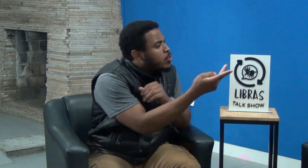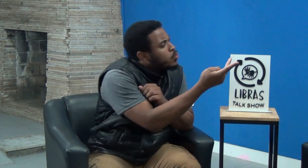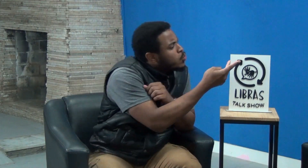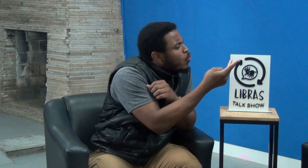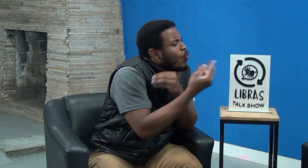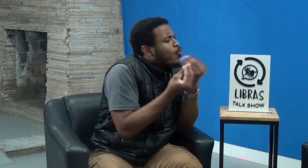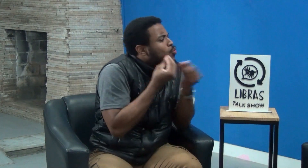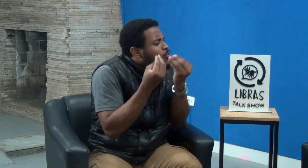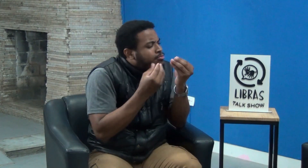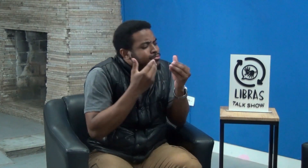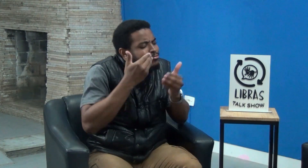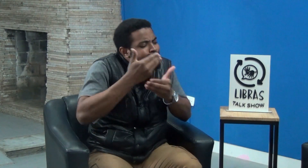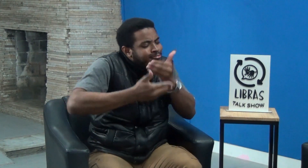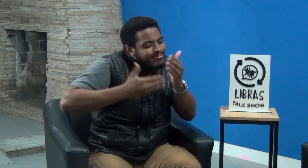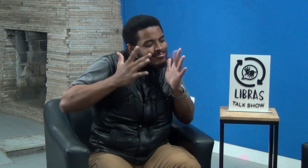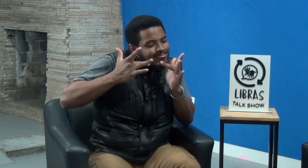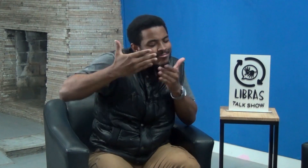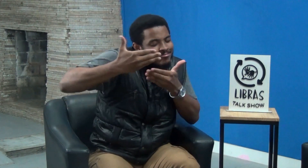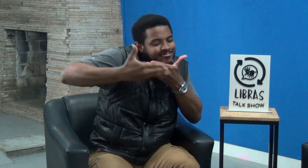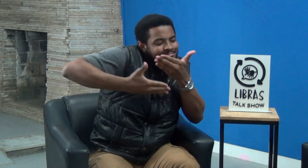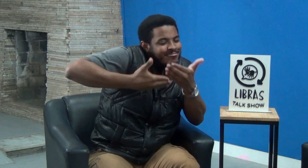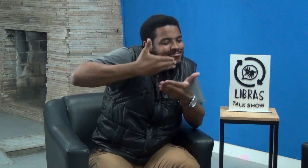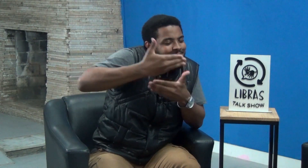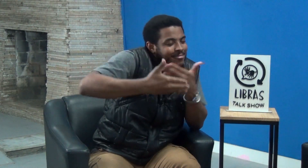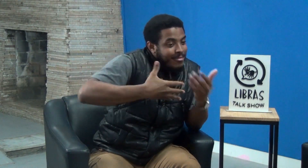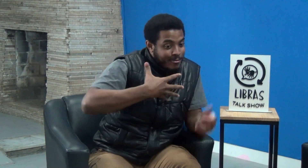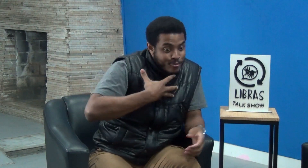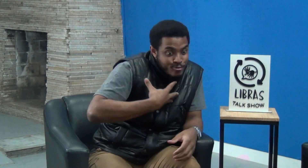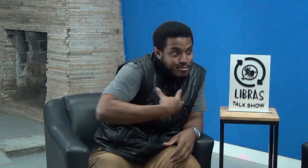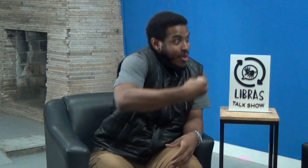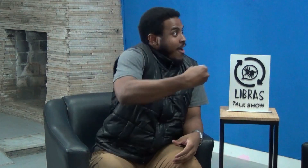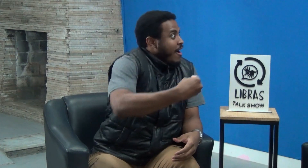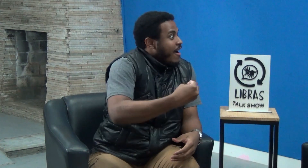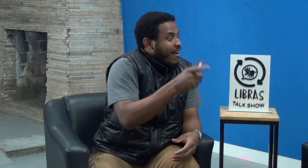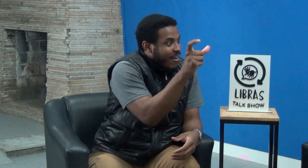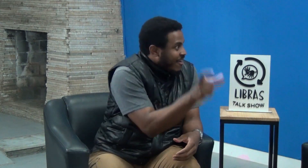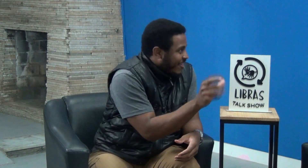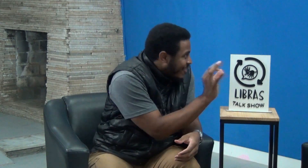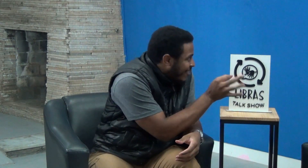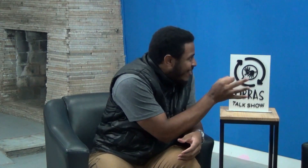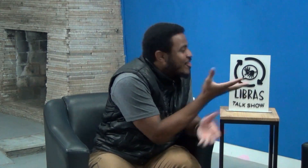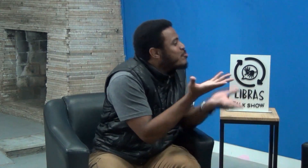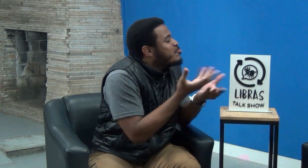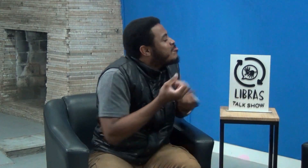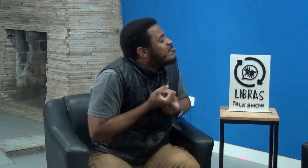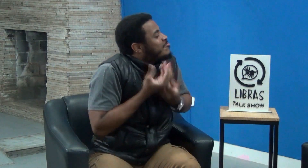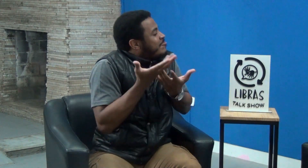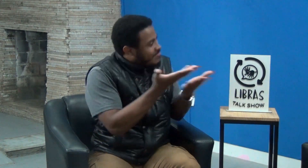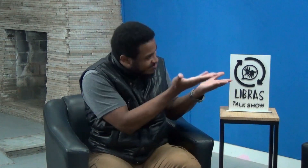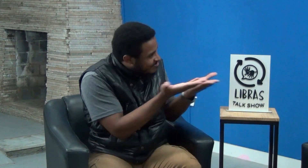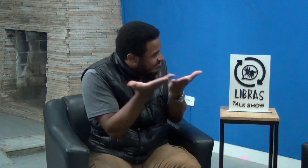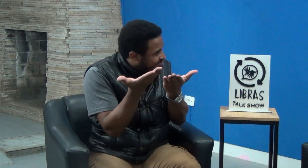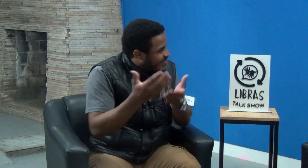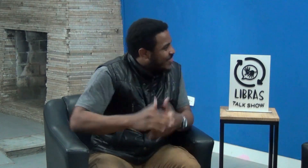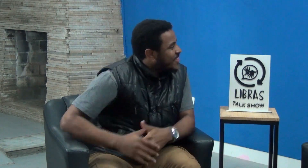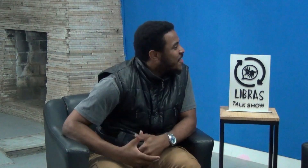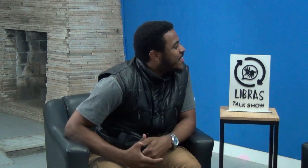Eu tenho outra pergunta para vocês. Como que vocês começaram o namoro, a questão do filho, né? Pode contar um pouquinho da história